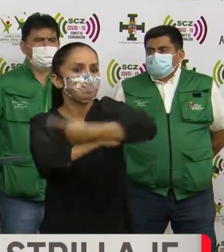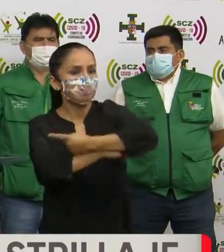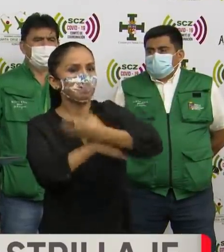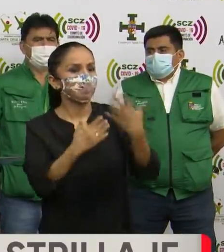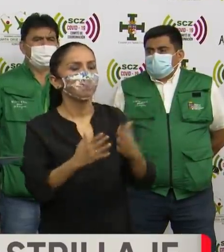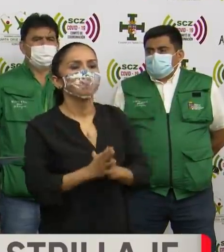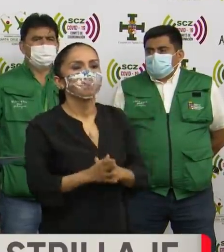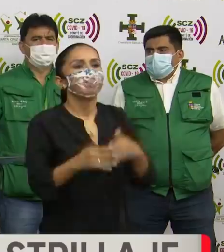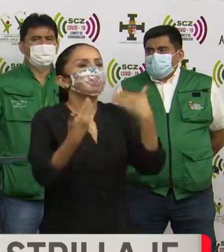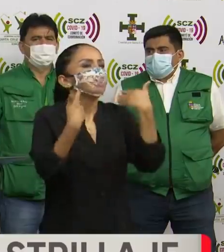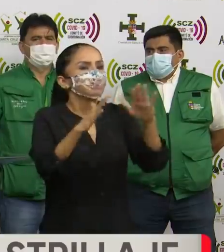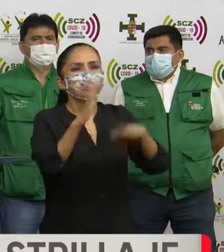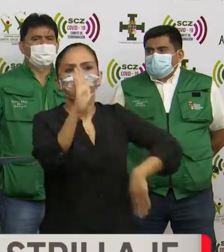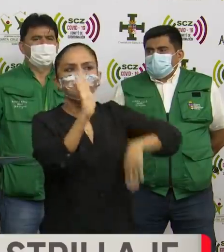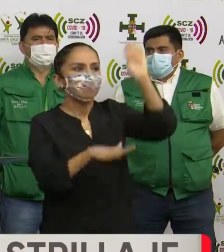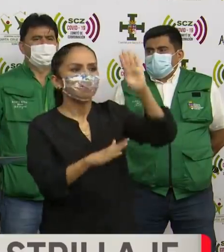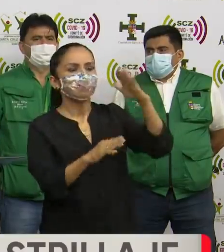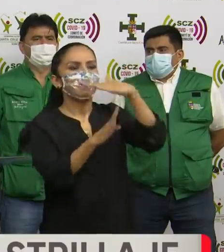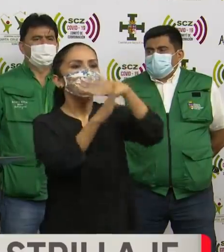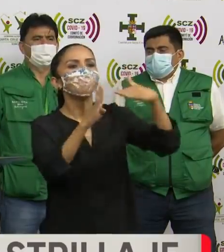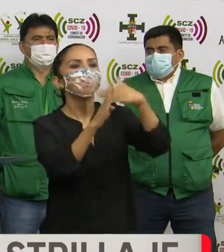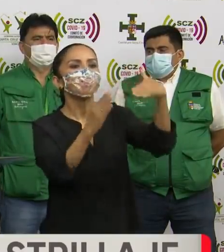Hemos pasado el 500.000,